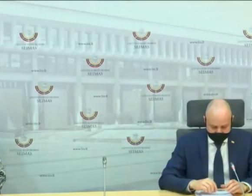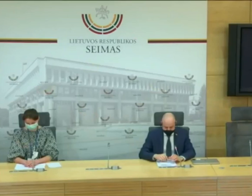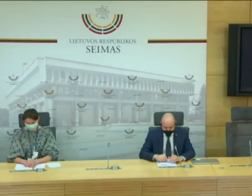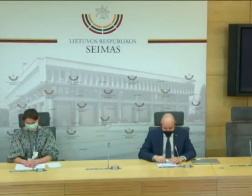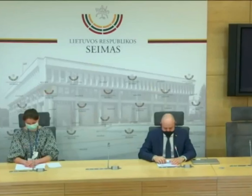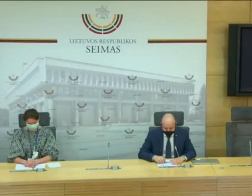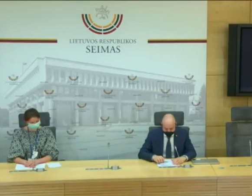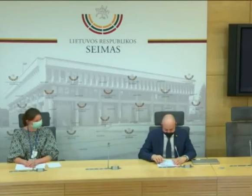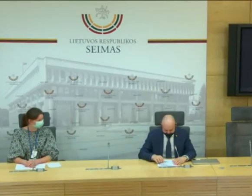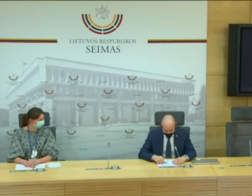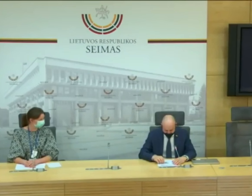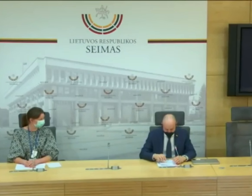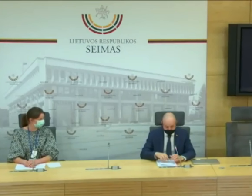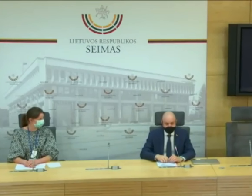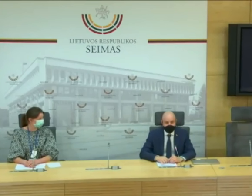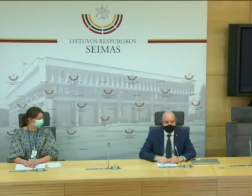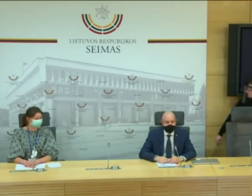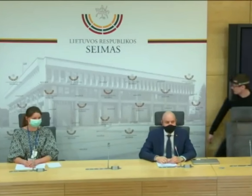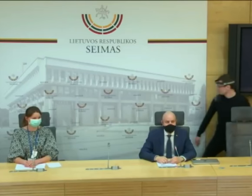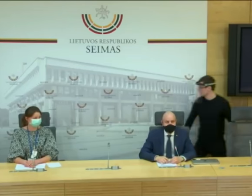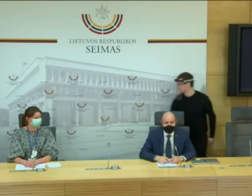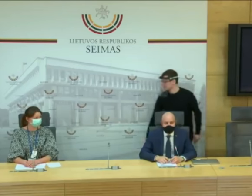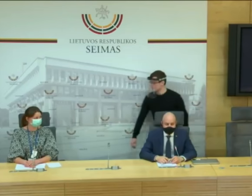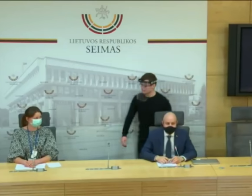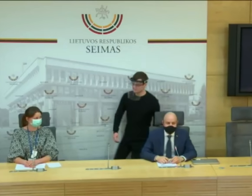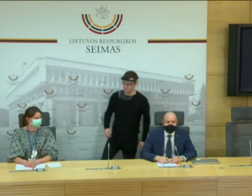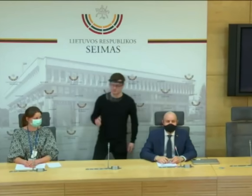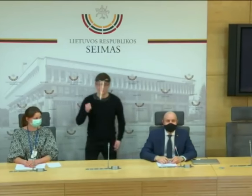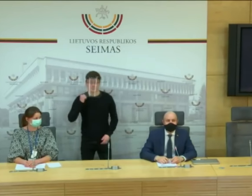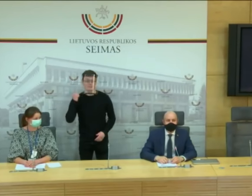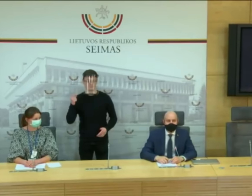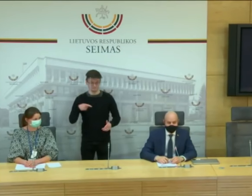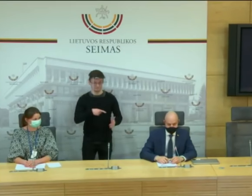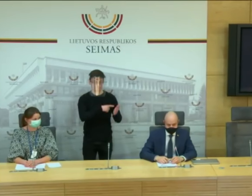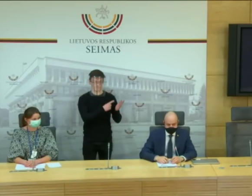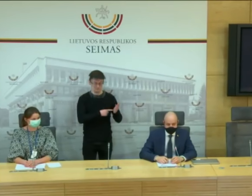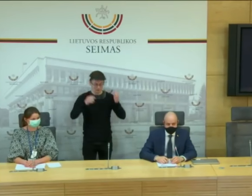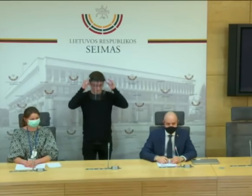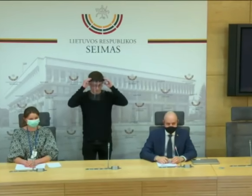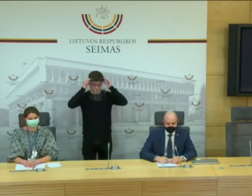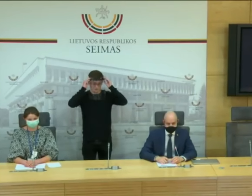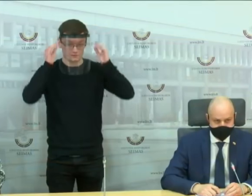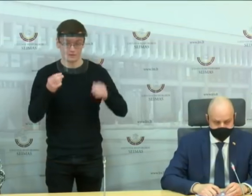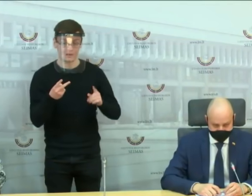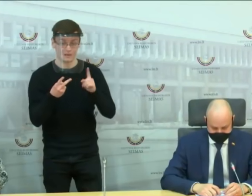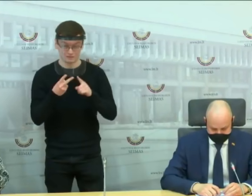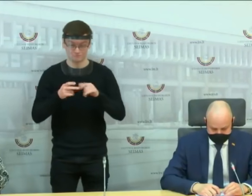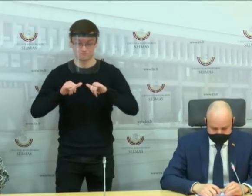Ačiū už klausimą. Iš tikrųjų, ne faktas, kad ta antra banga kažkokia didelė bus,